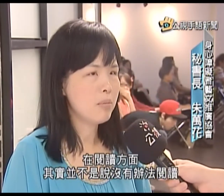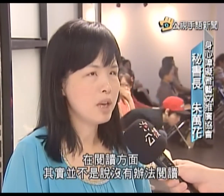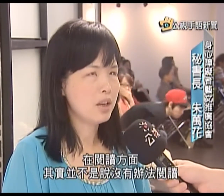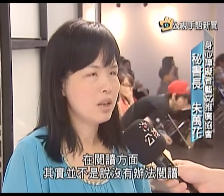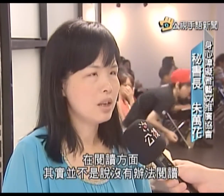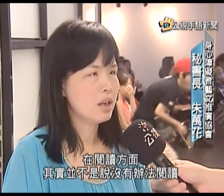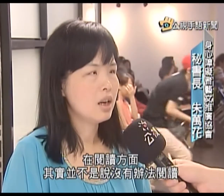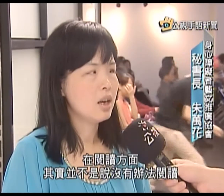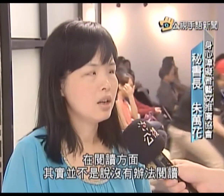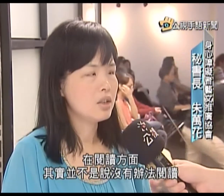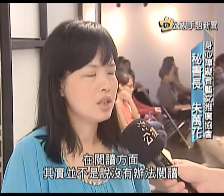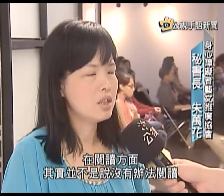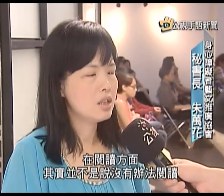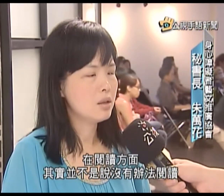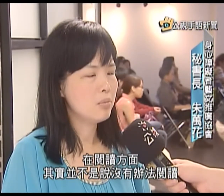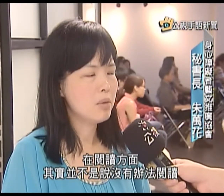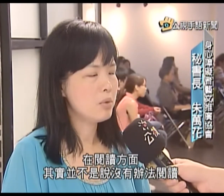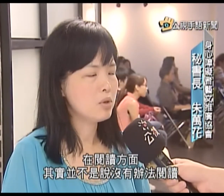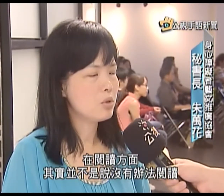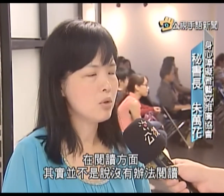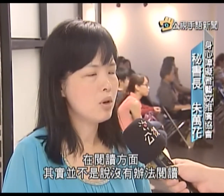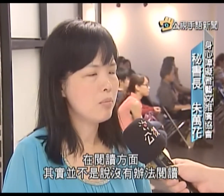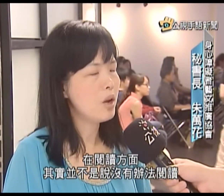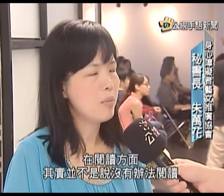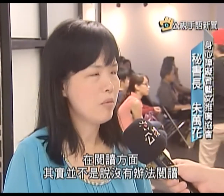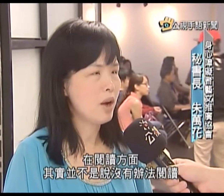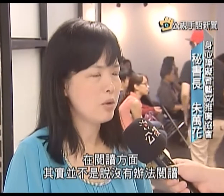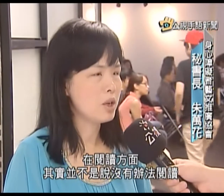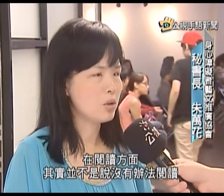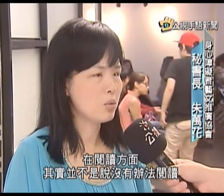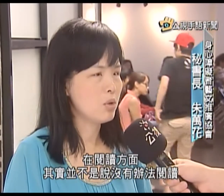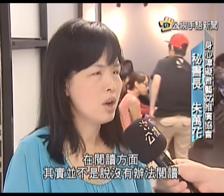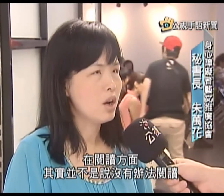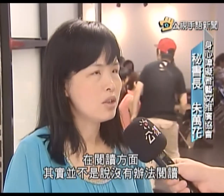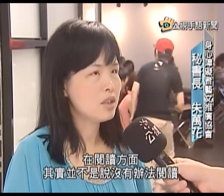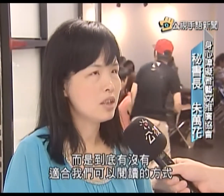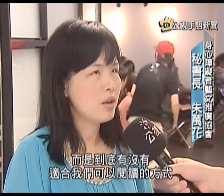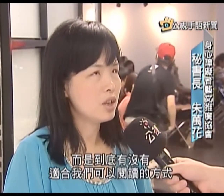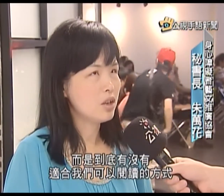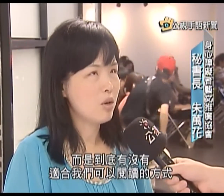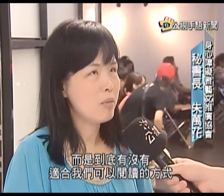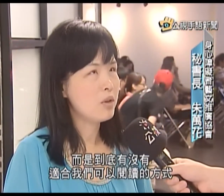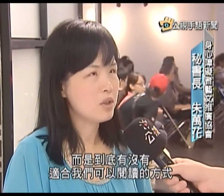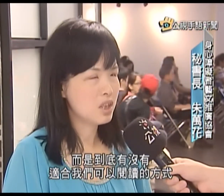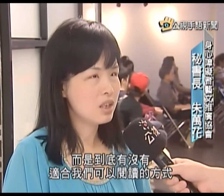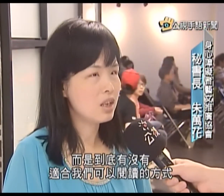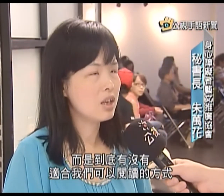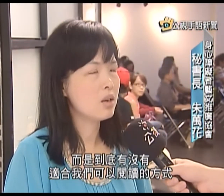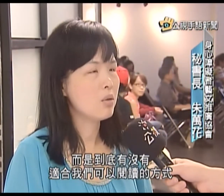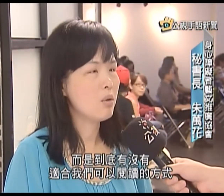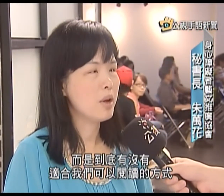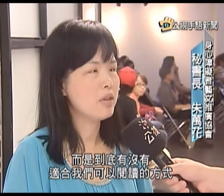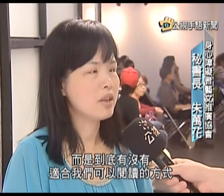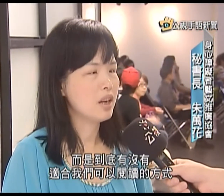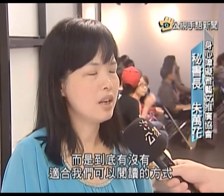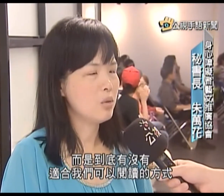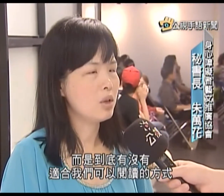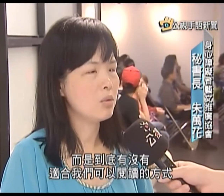面其实并不是说没有办法阅读，而是到底有没有适合我们可以阅读的